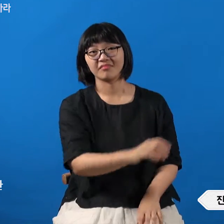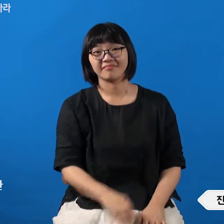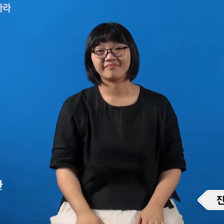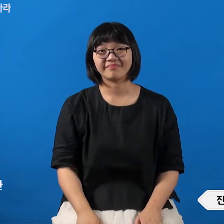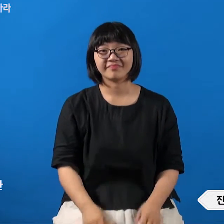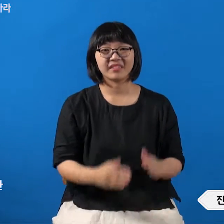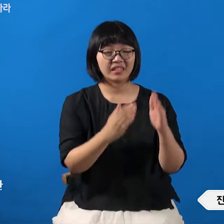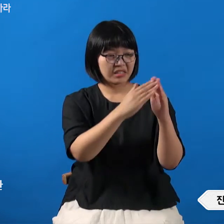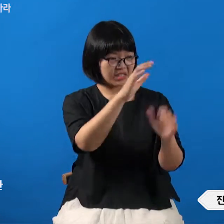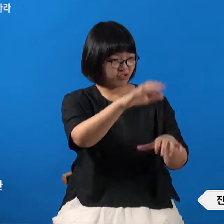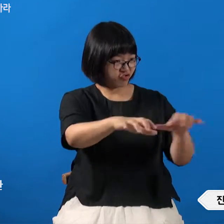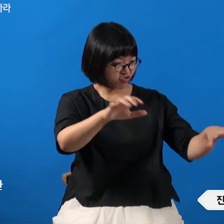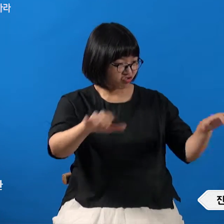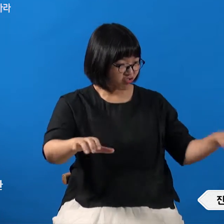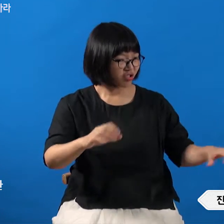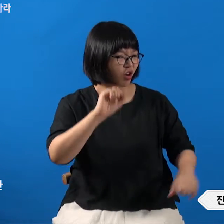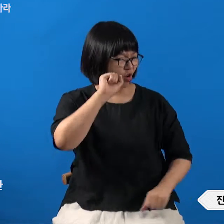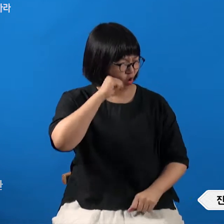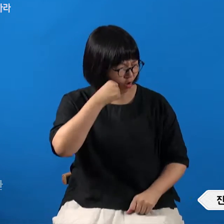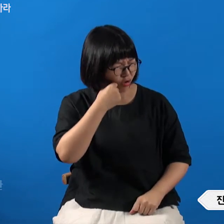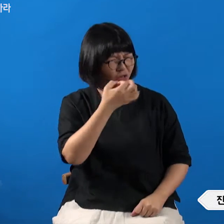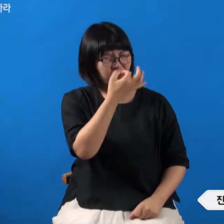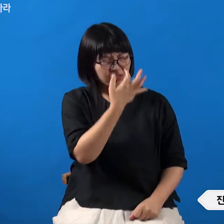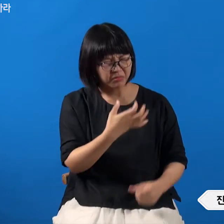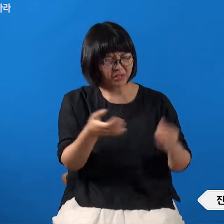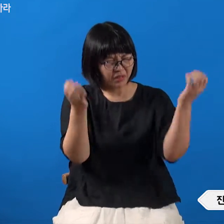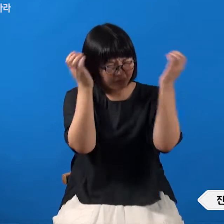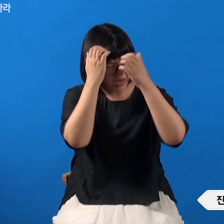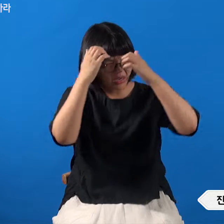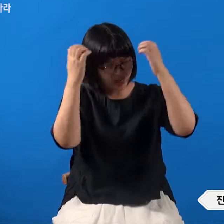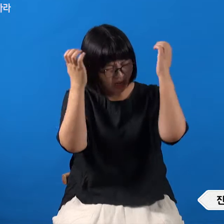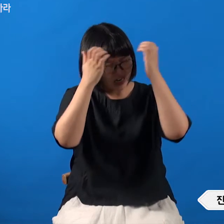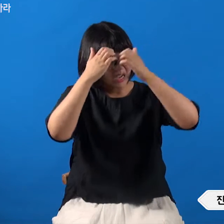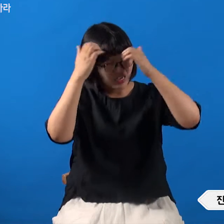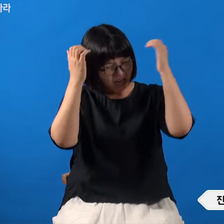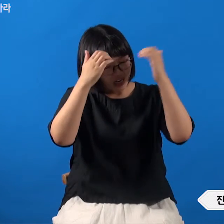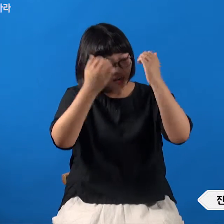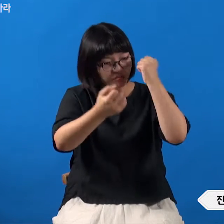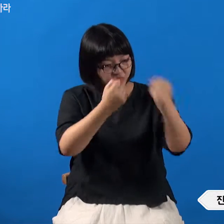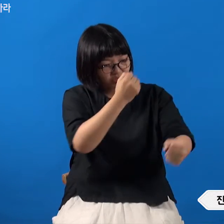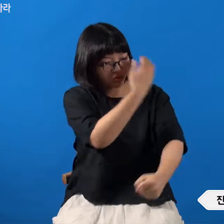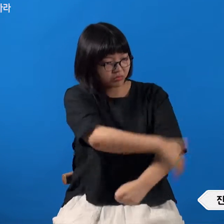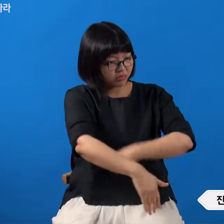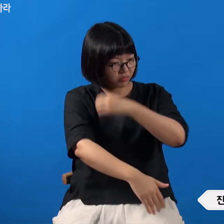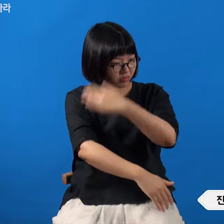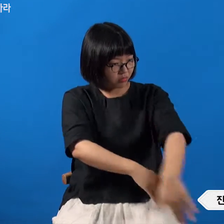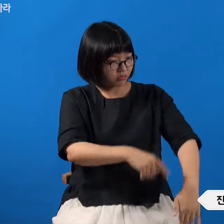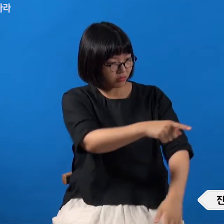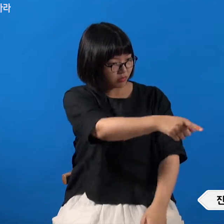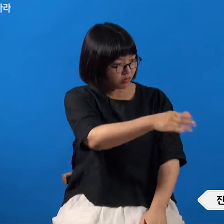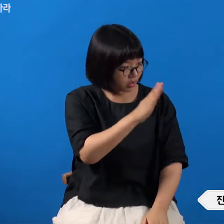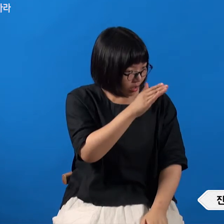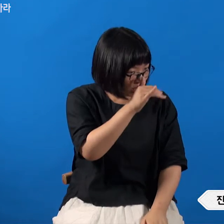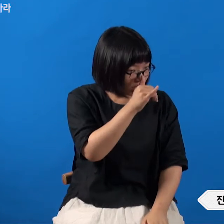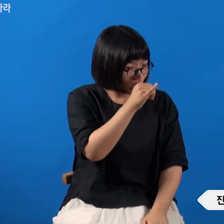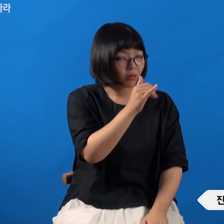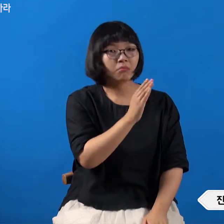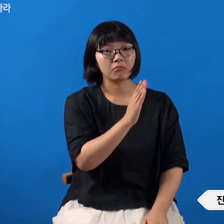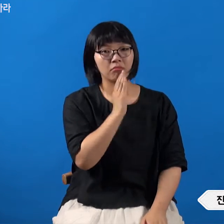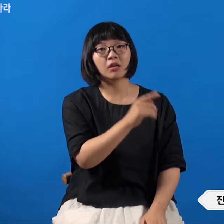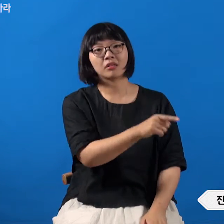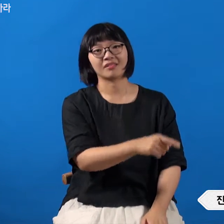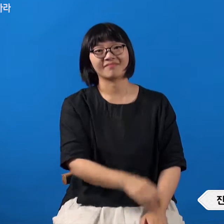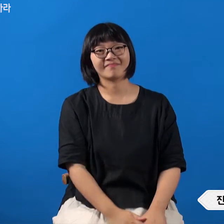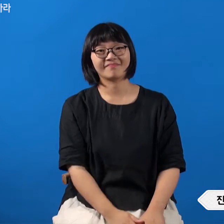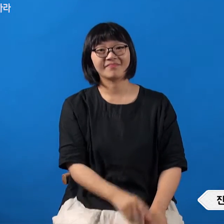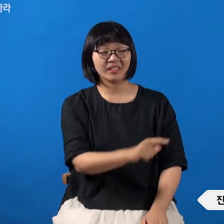향해 그들의 마음 가운데 하나님이 품고 계셨음을, 그래서 그들에게 한 그것이